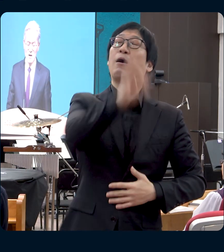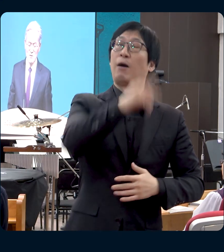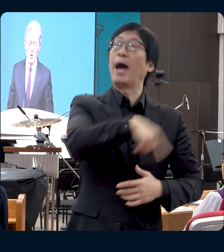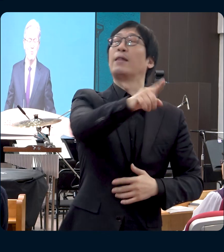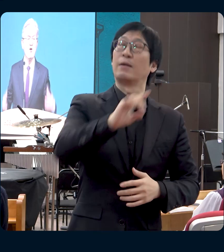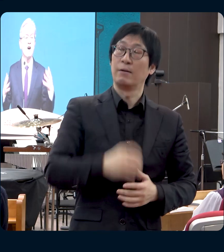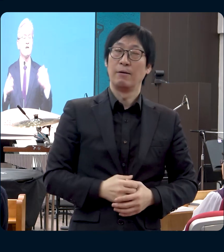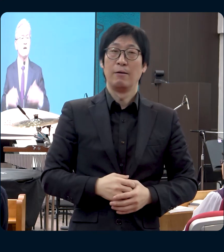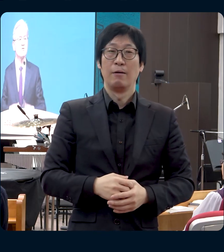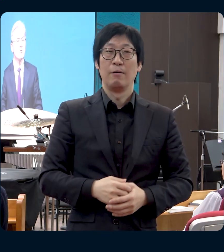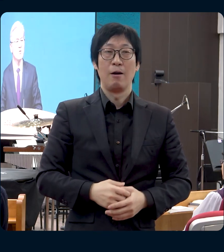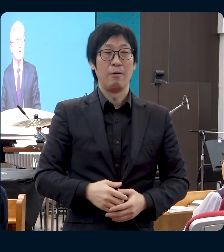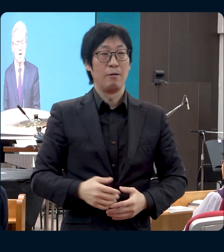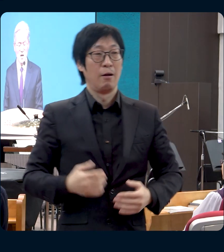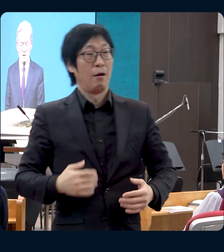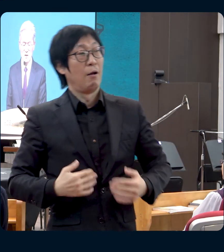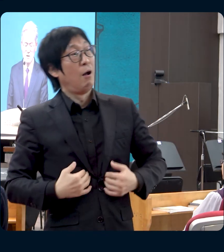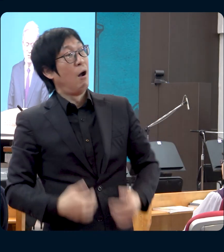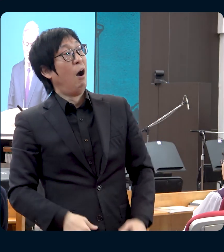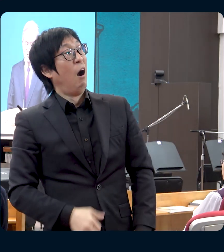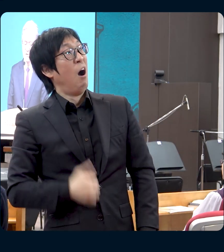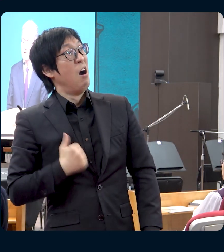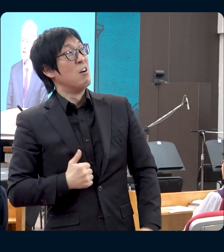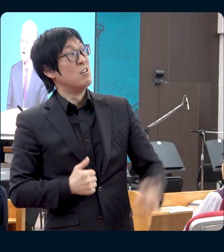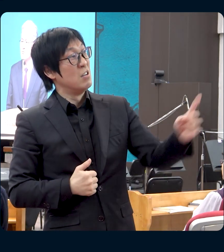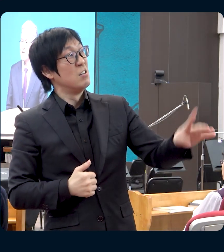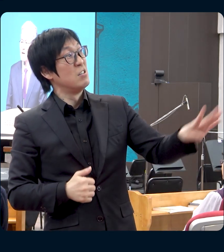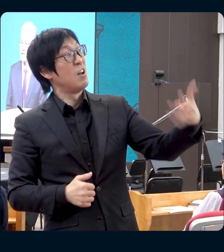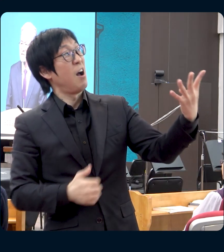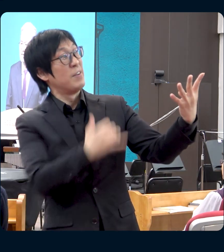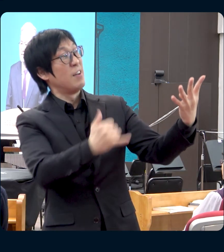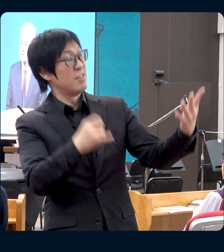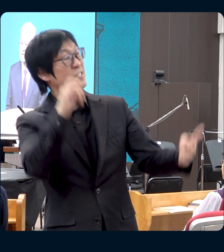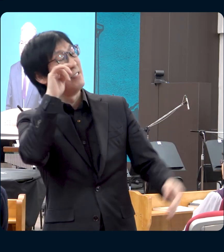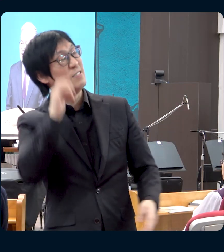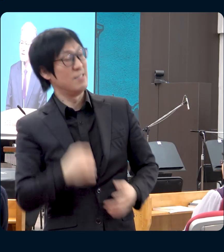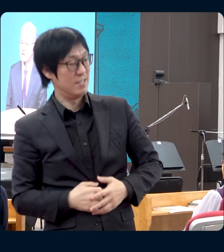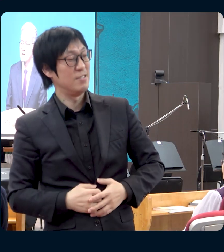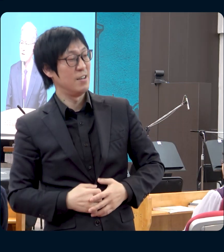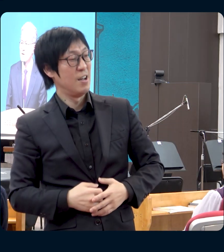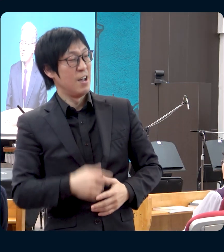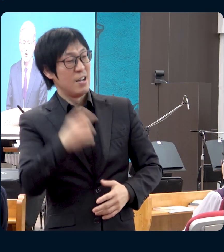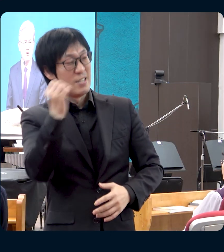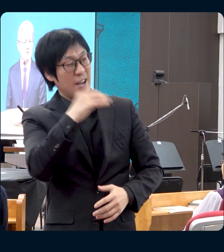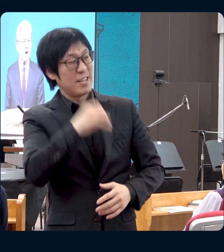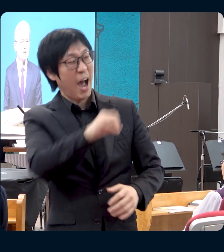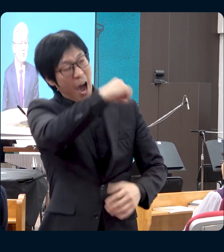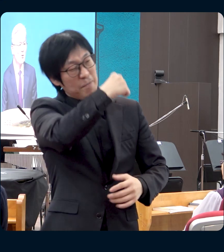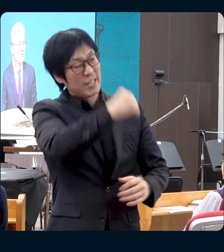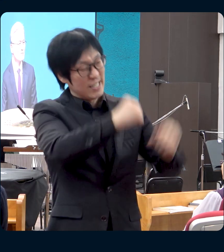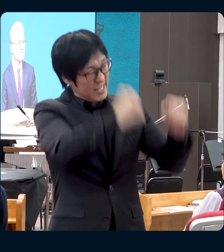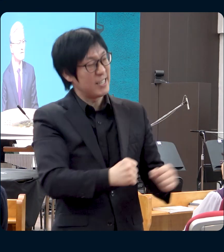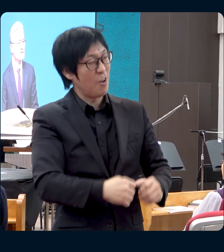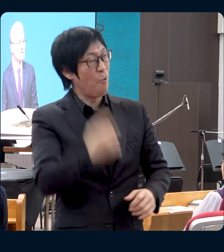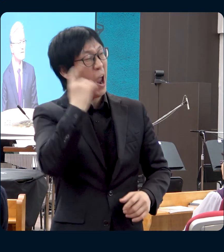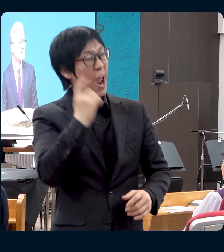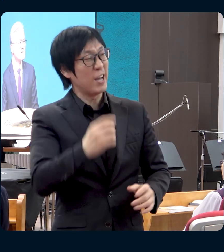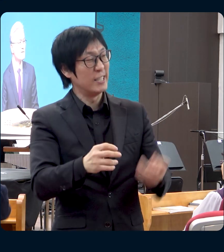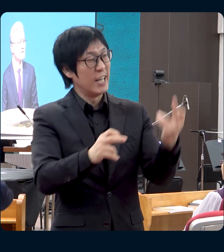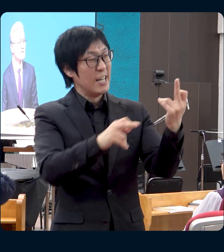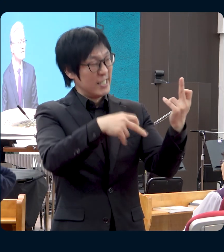그때 제가 너무 화가 나가지고 아니 저것들은 그냥 아프리카에 있지 왜 여기는 와가지고